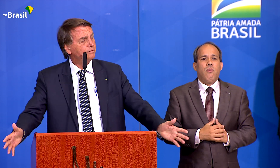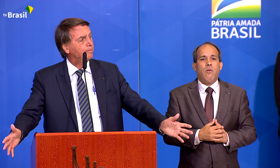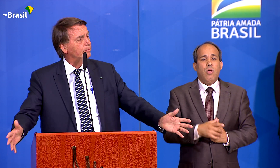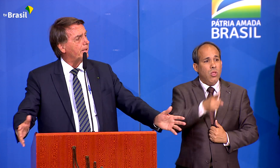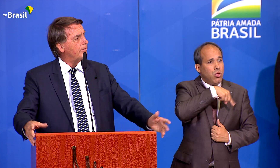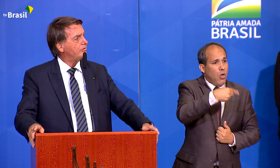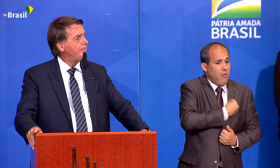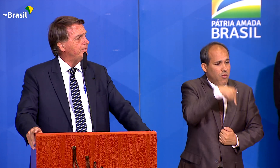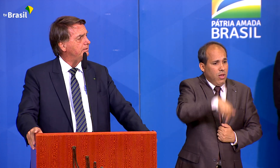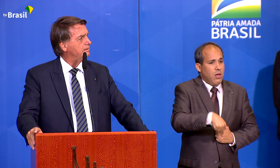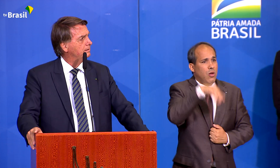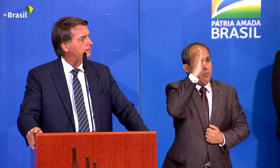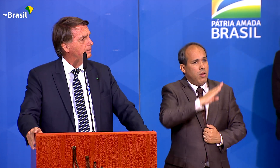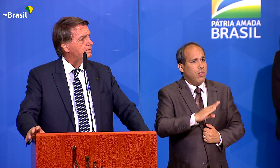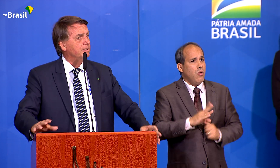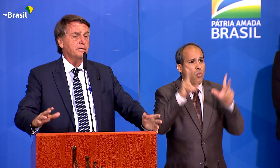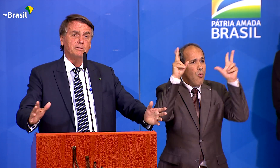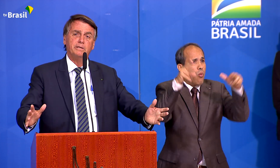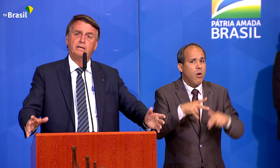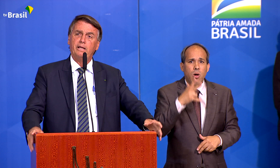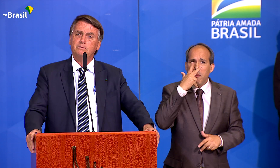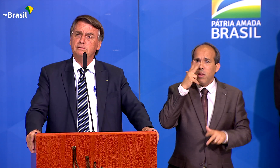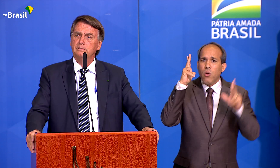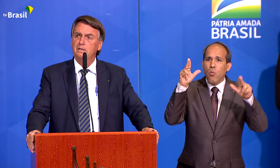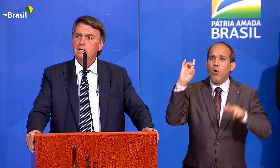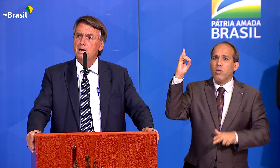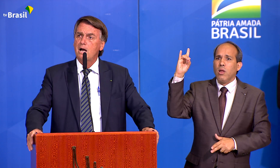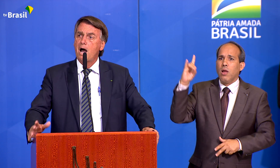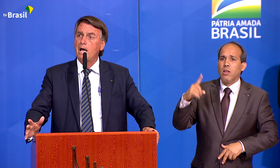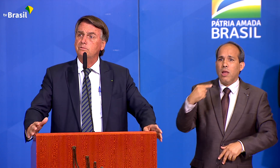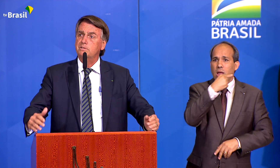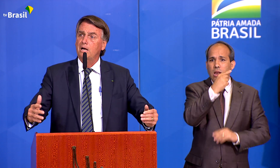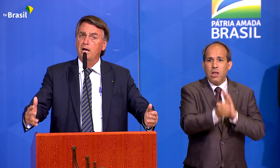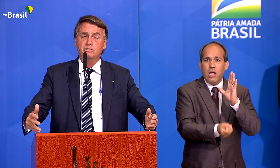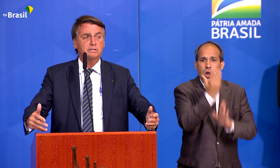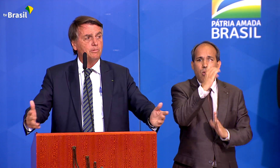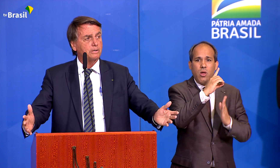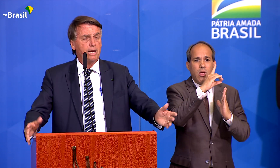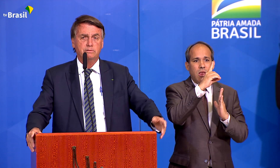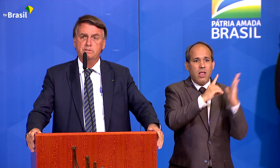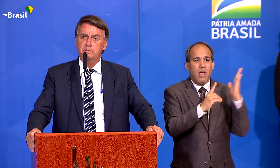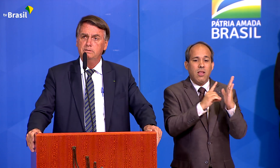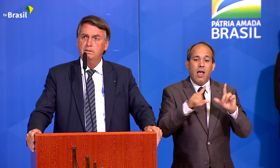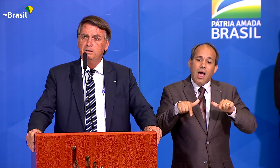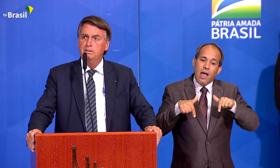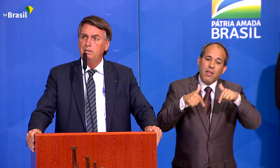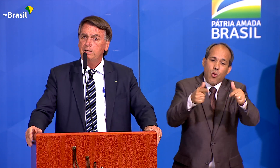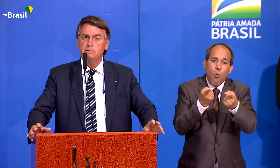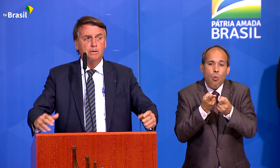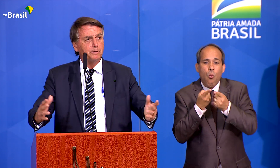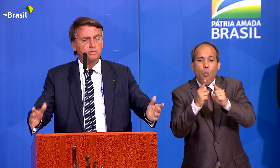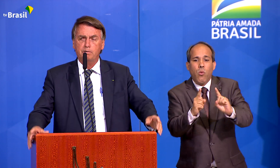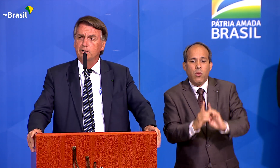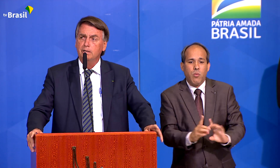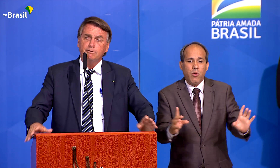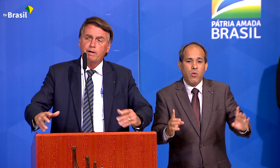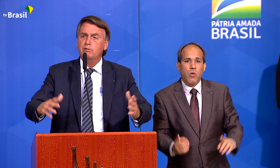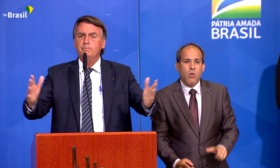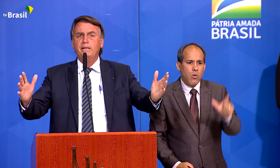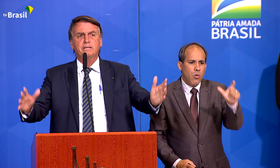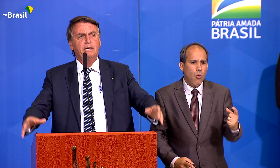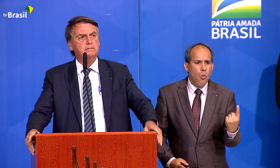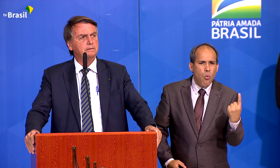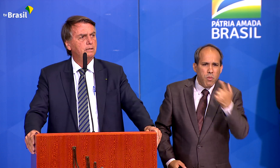o que nós vivemos no Brasil atualmente se que não decreto atos antidemocráticos e ali uma